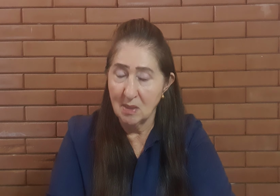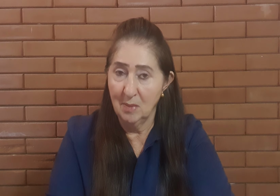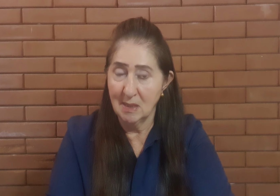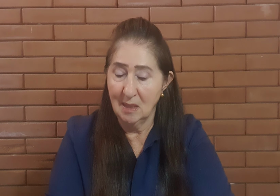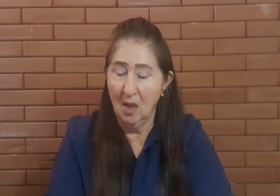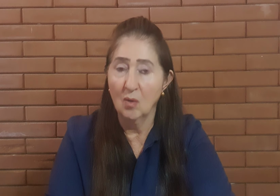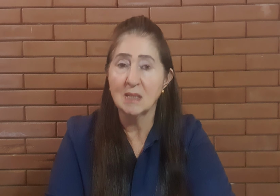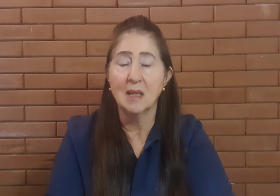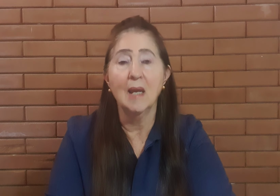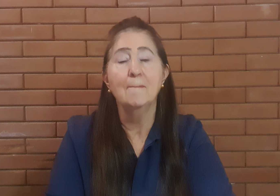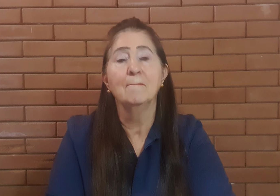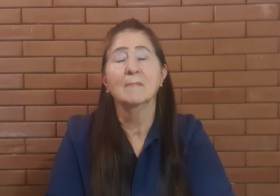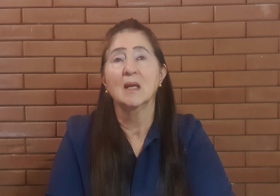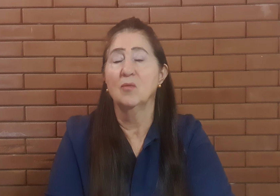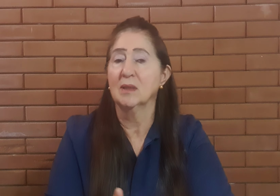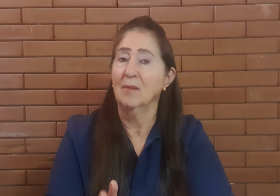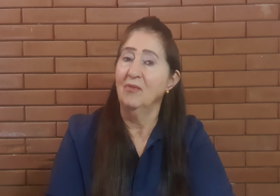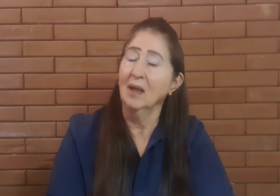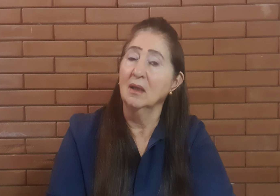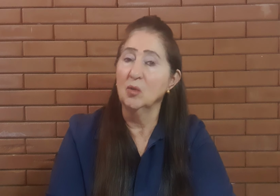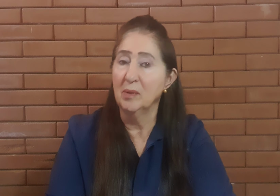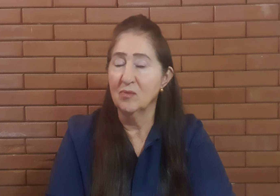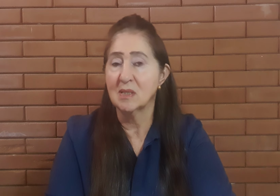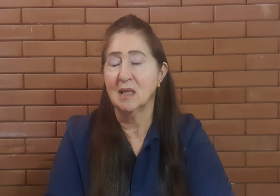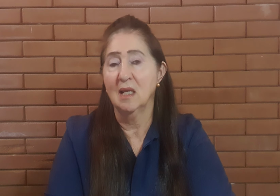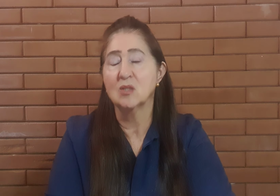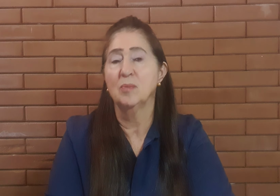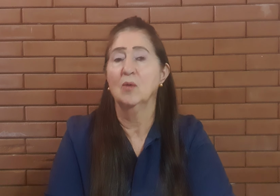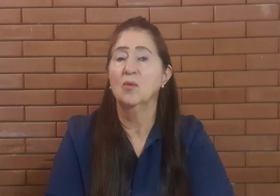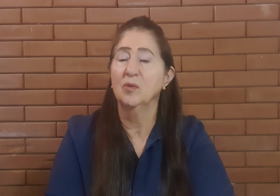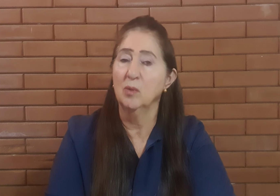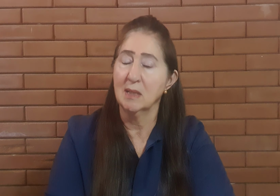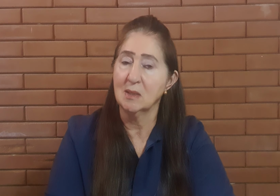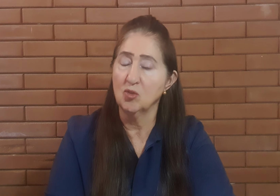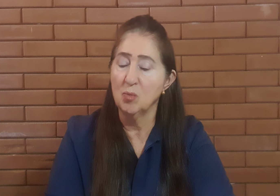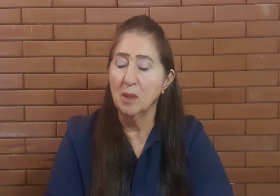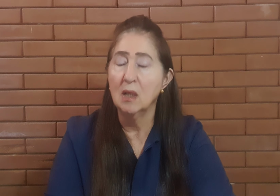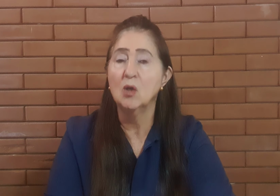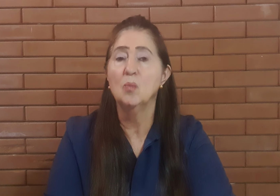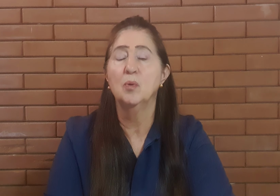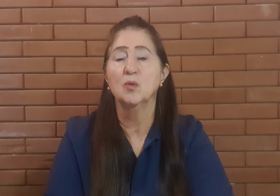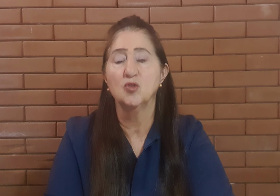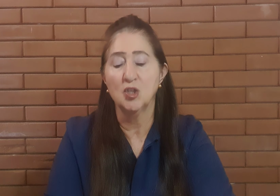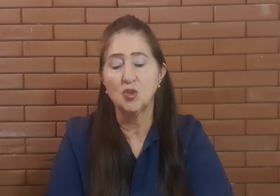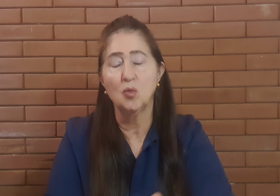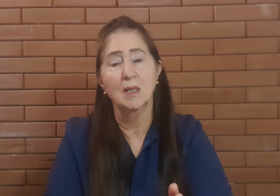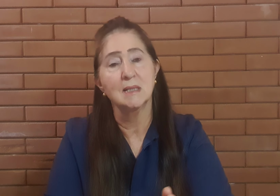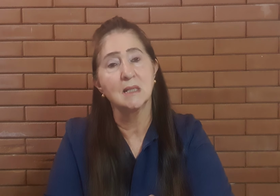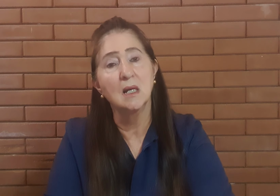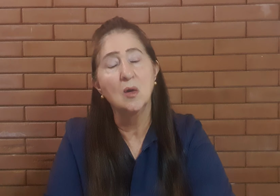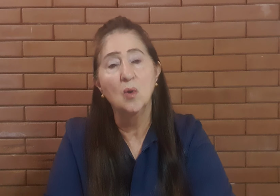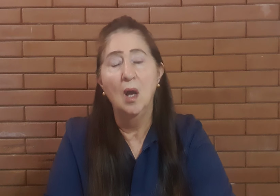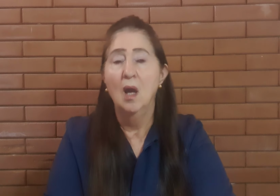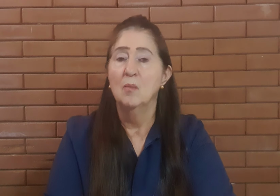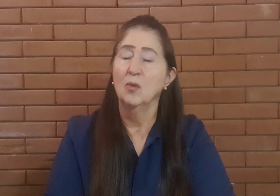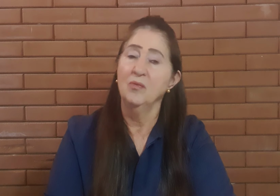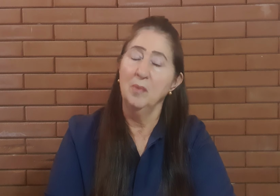próximas aulas, né? Eu vou estar falando para vocês sobre a configuração de mão, ponto de articulação,